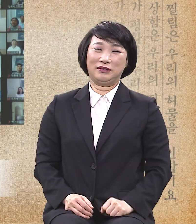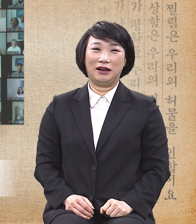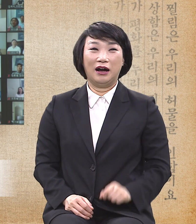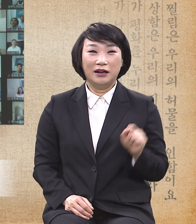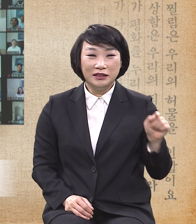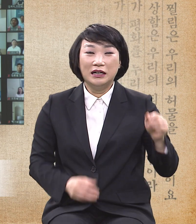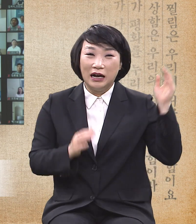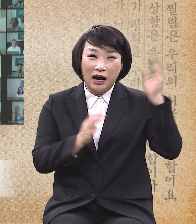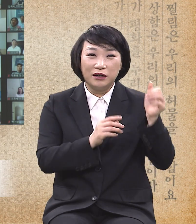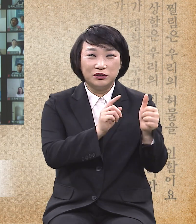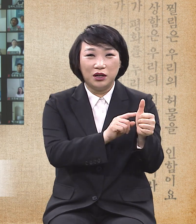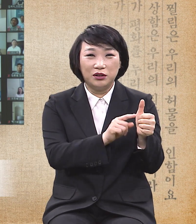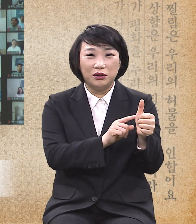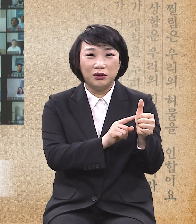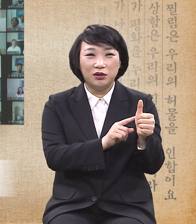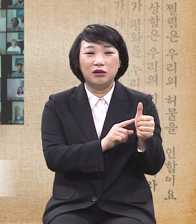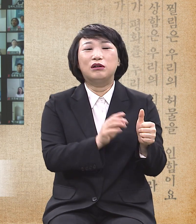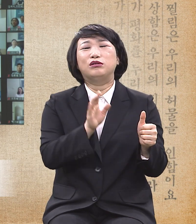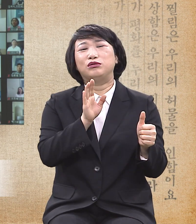그 학생에게는